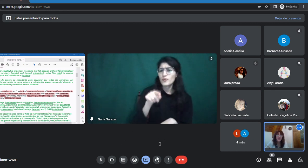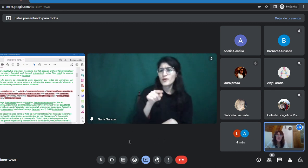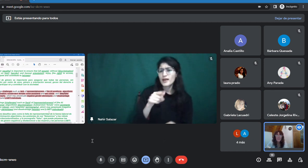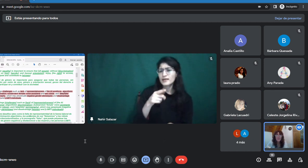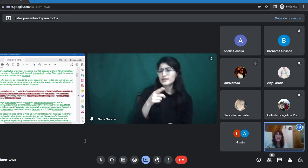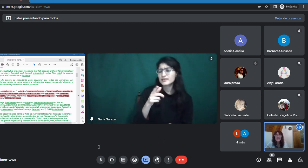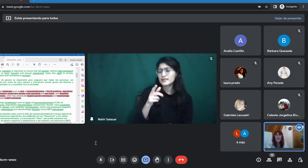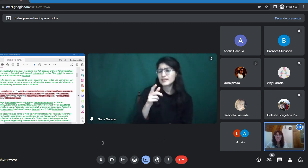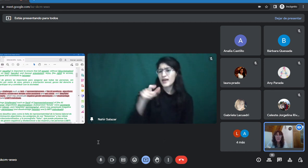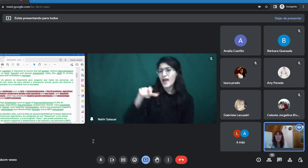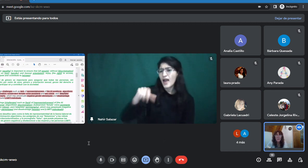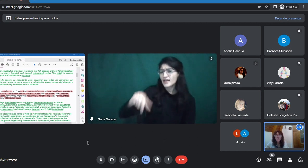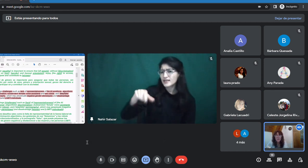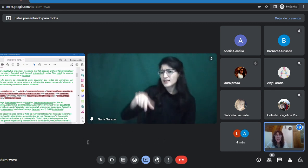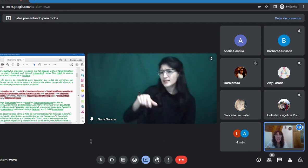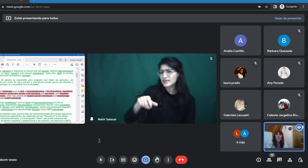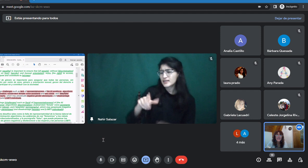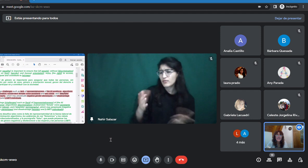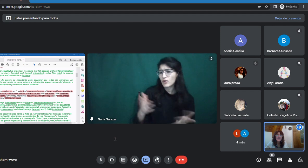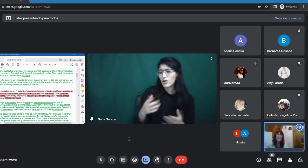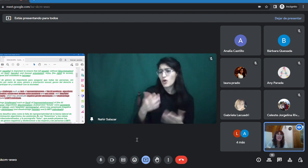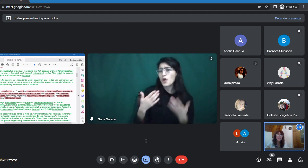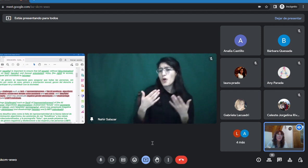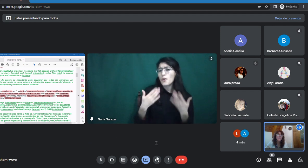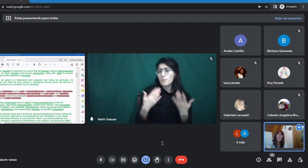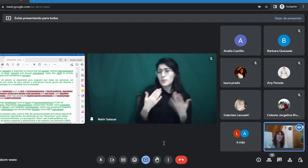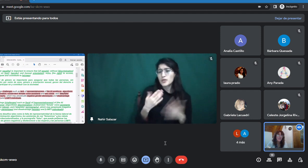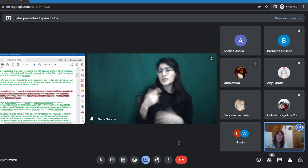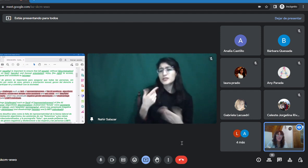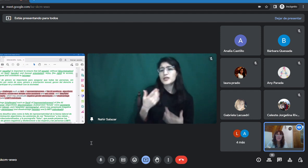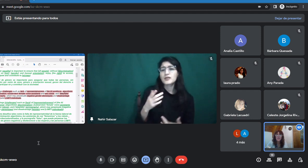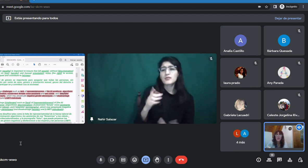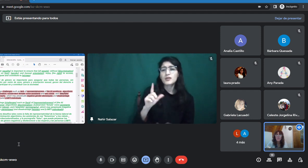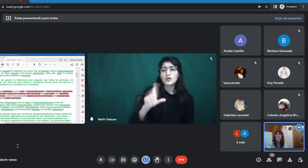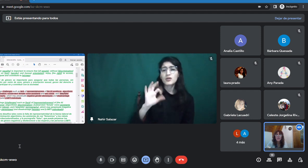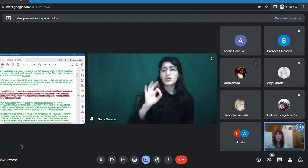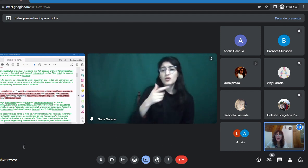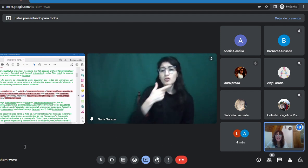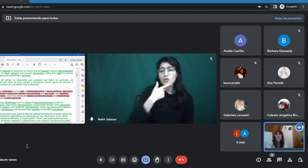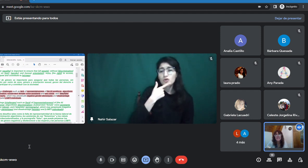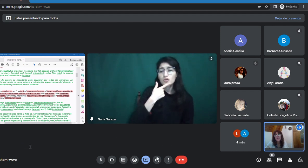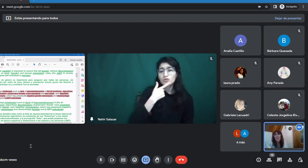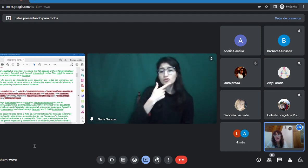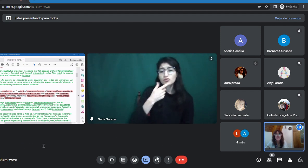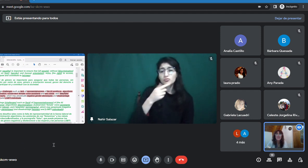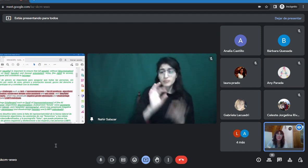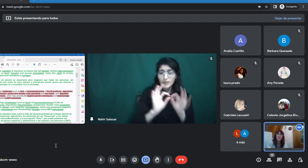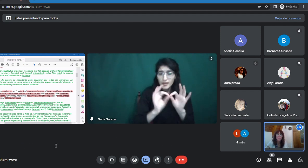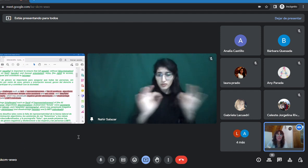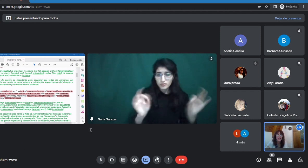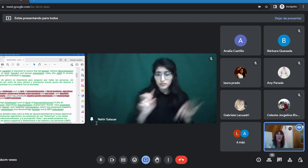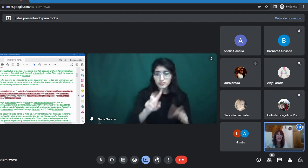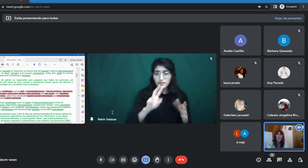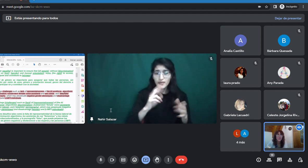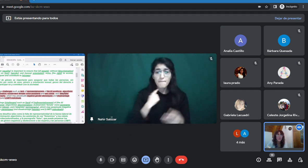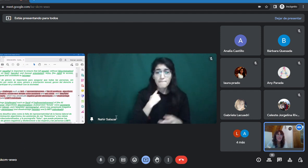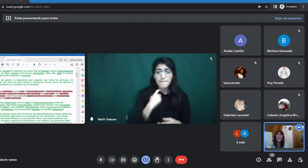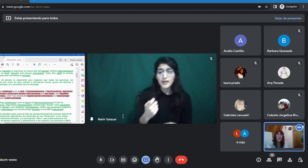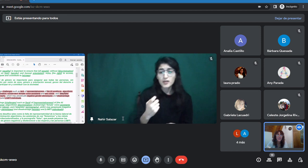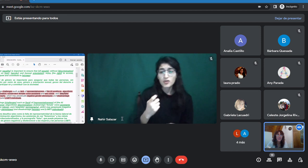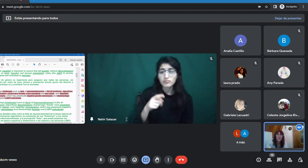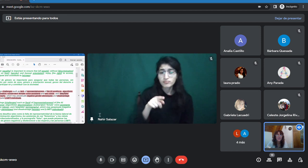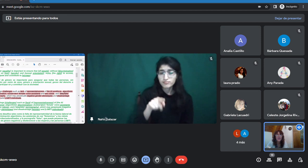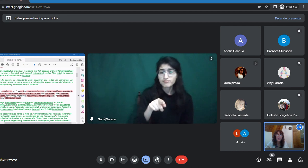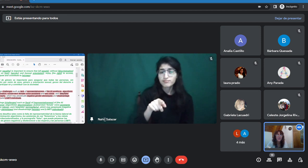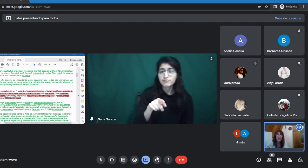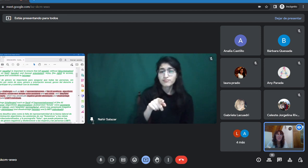O sea, puede ser, como puse yo acá, los asistentes de voz femeninos y los robots sexuales serviles o subordinados, cualquiera de los